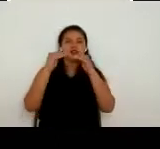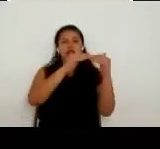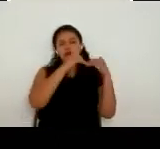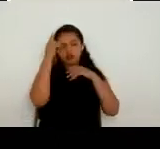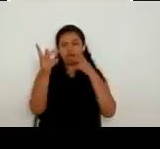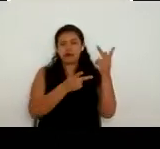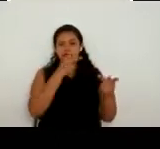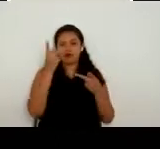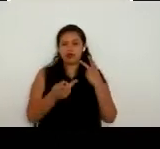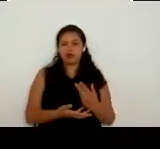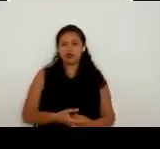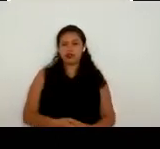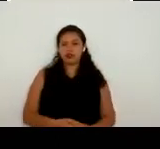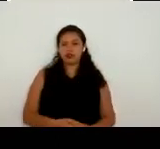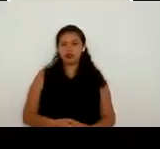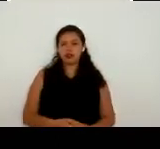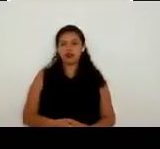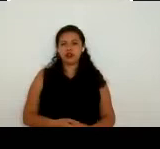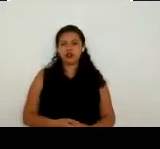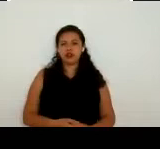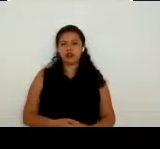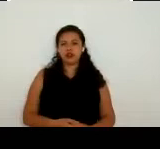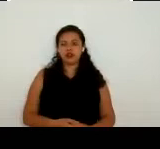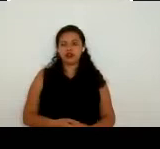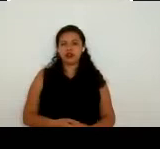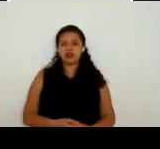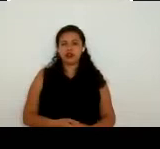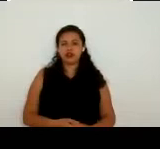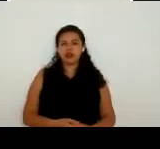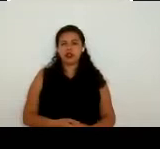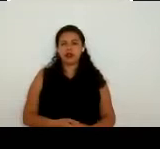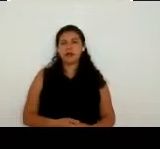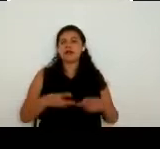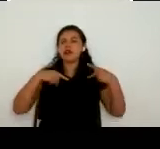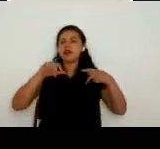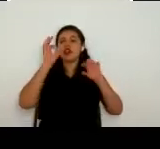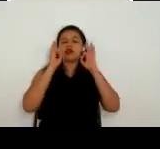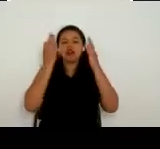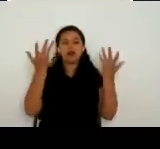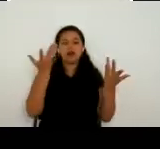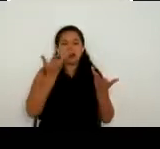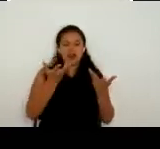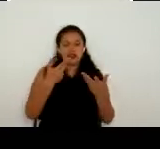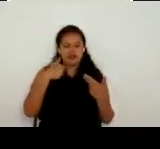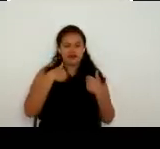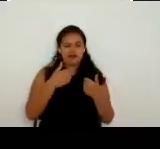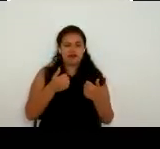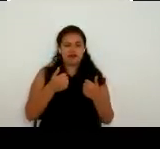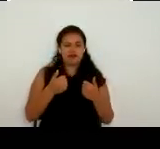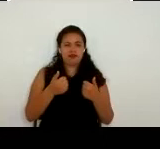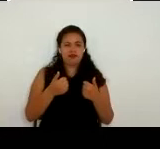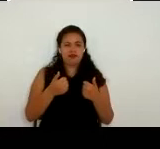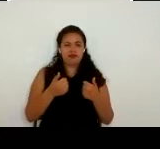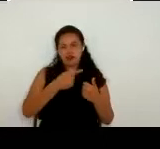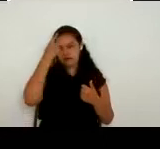luego manual entiende que se hace de otra manera y en lo que aquí interesa es cuestionar la cantidad del ingreso que destina la